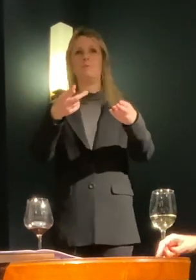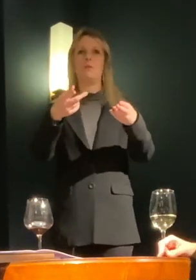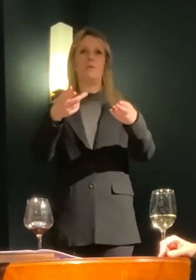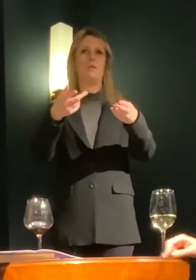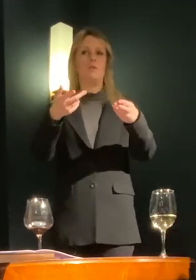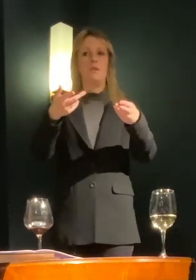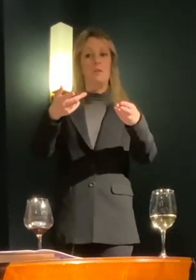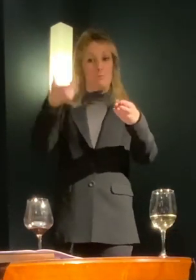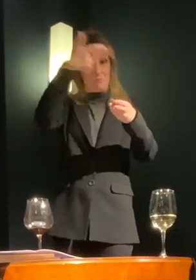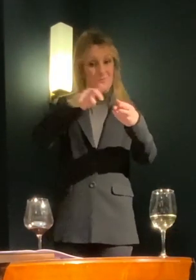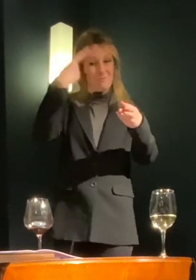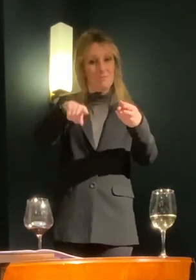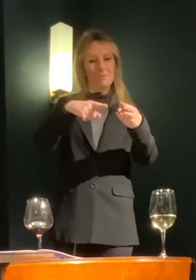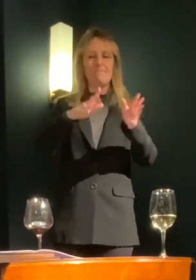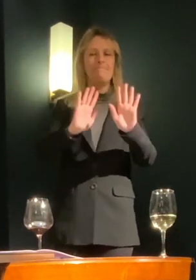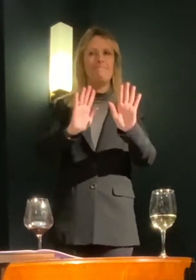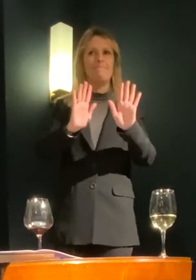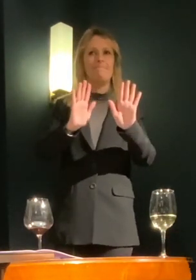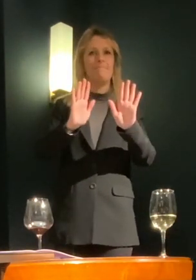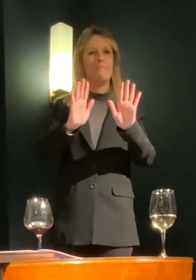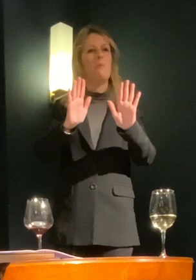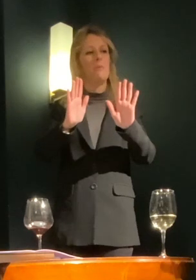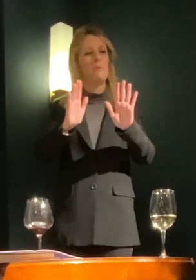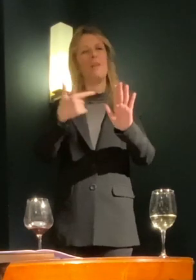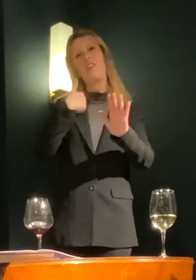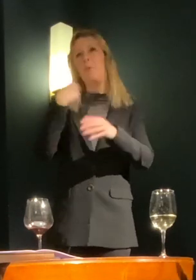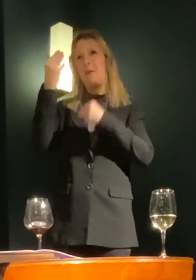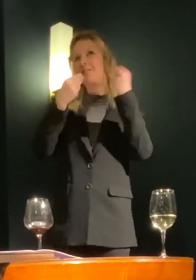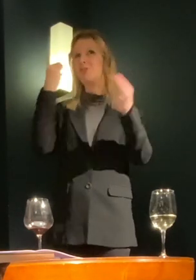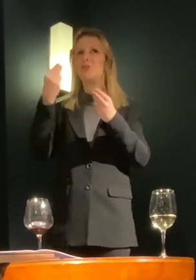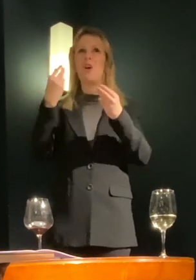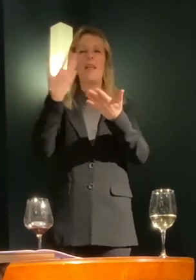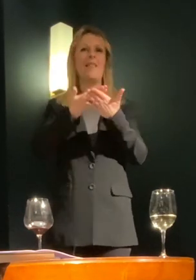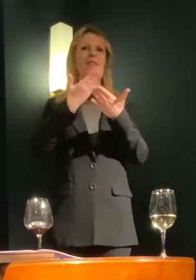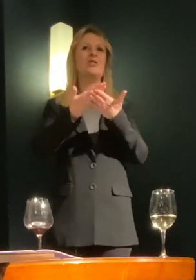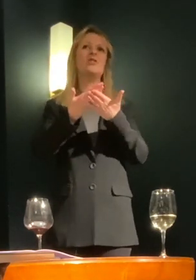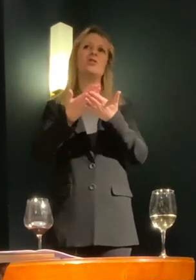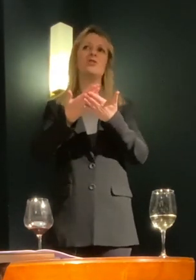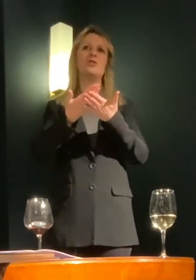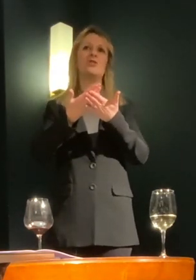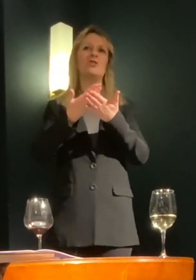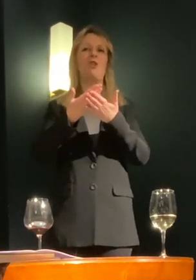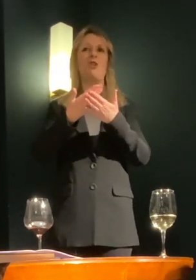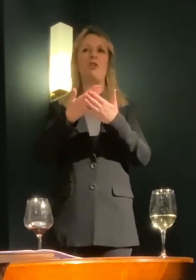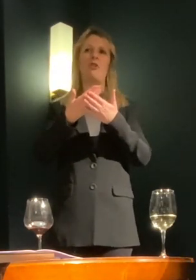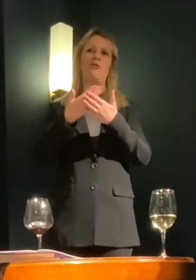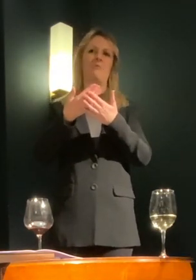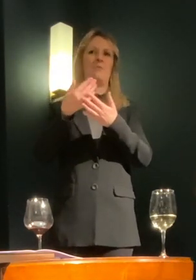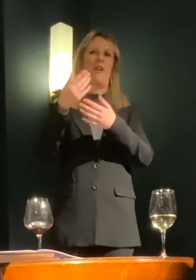per questo motivo qui, ma mi fa ridere che anche, cioè penso adesso che anche questo credo che sia un vizio di forma, perché